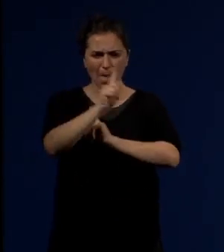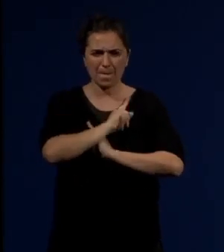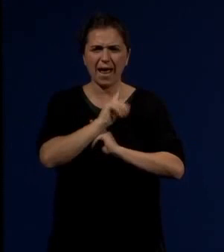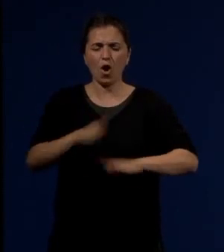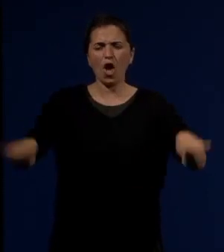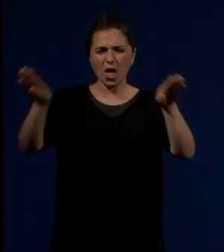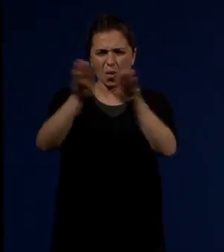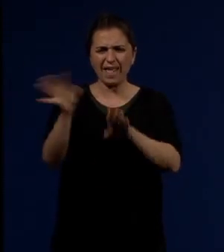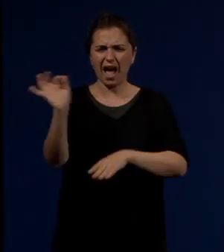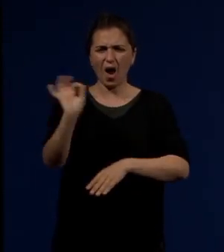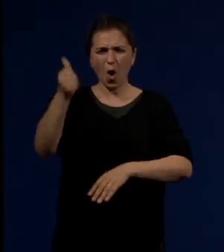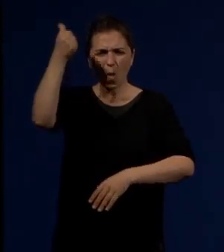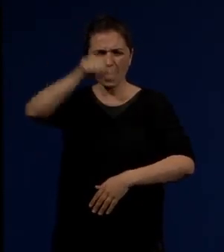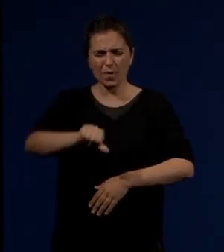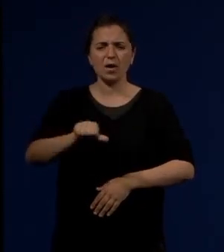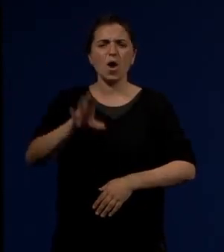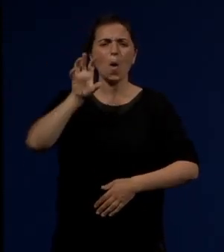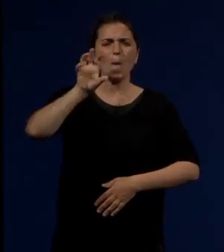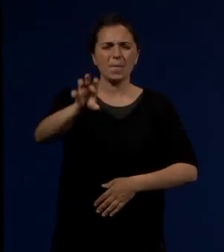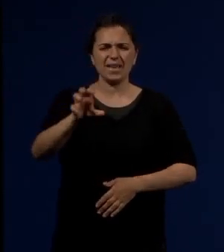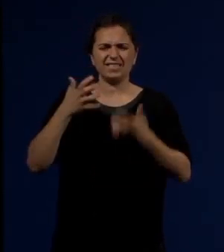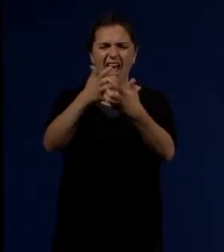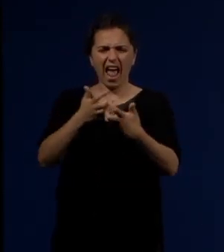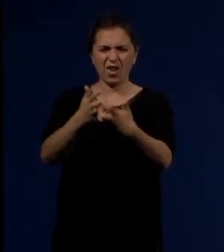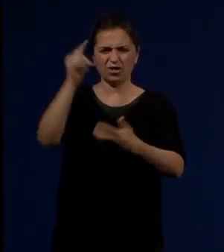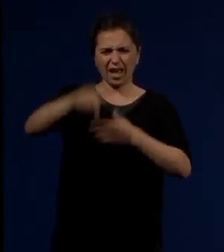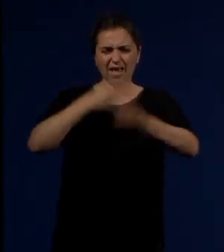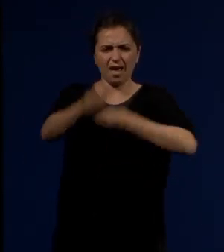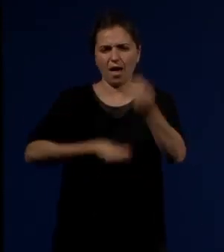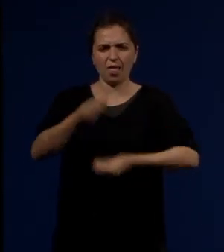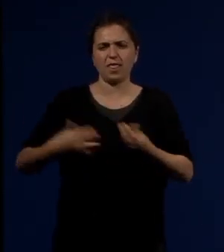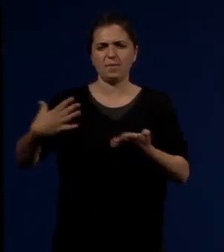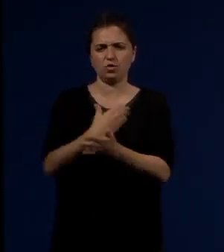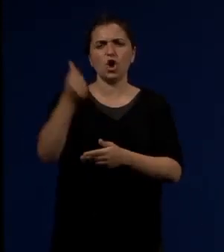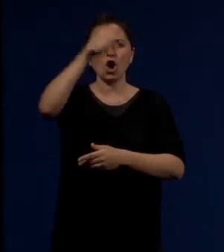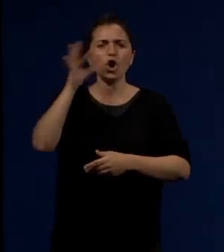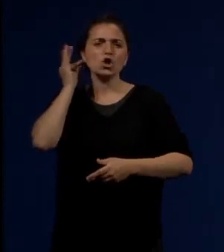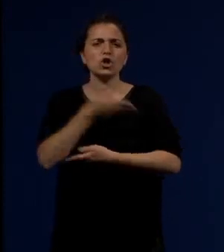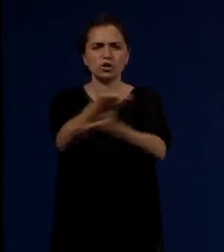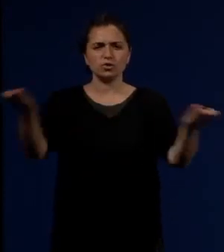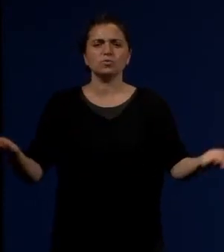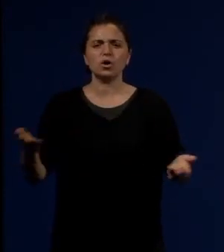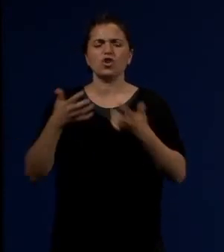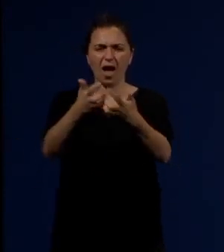ao machismo. Un país xusto loita, que é o que estamos facendo aquí para todas e todos vós, loitar.